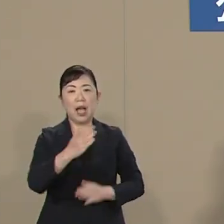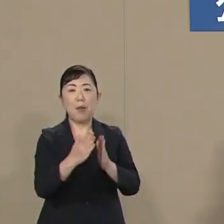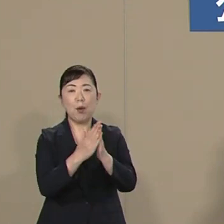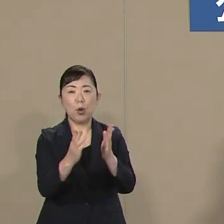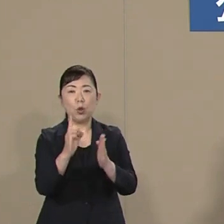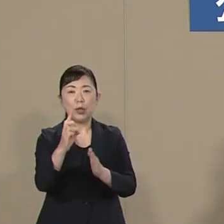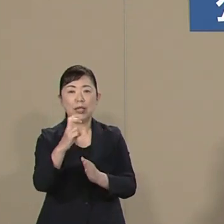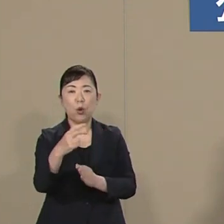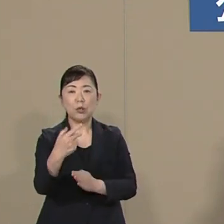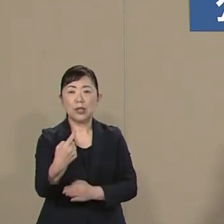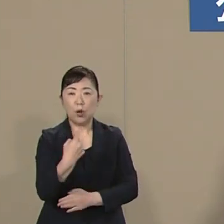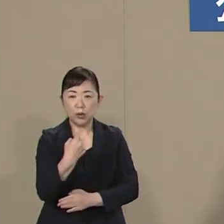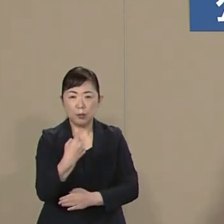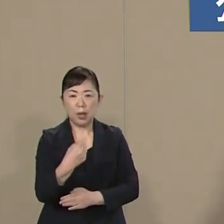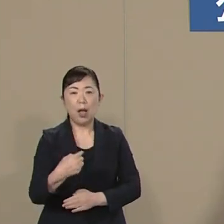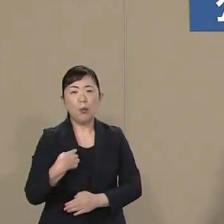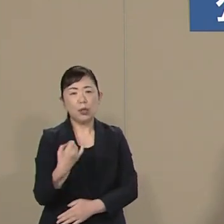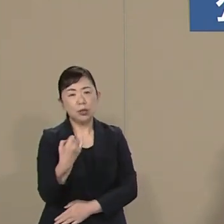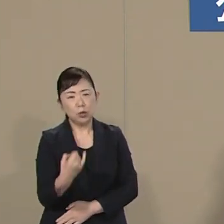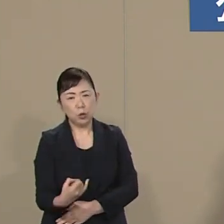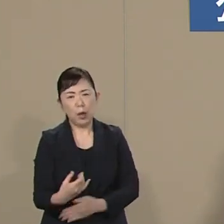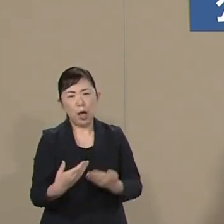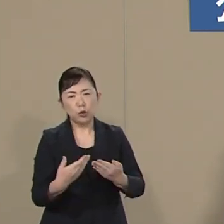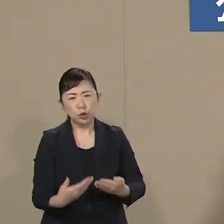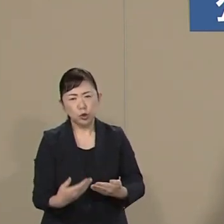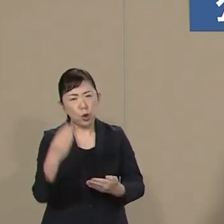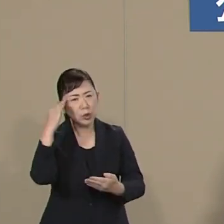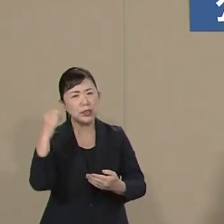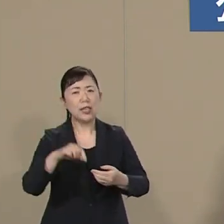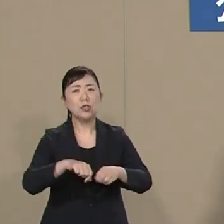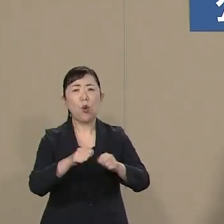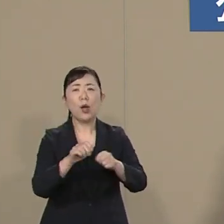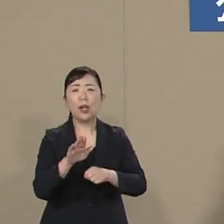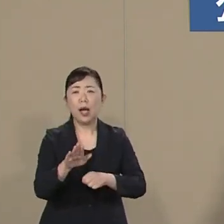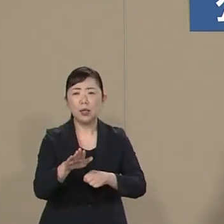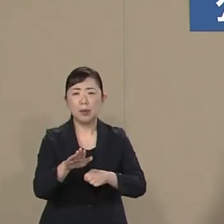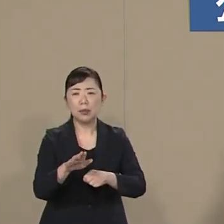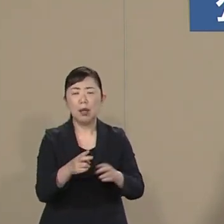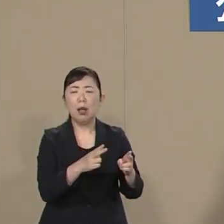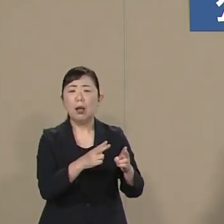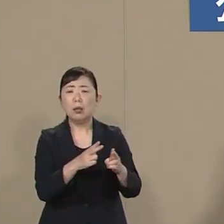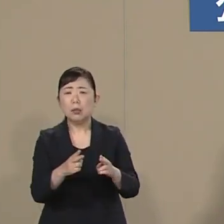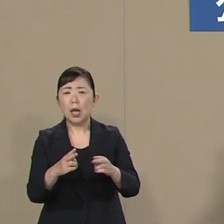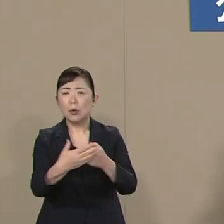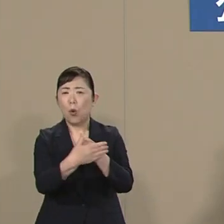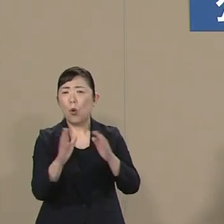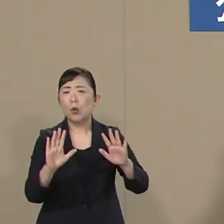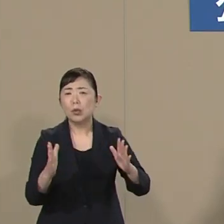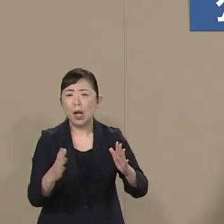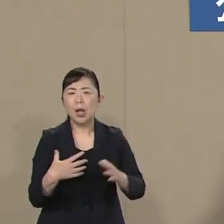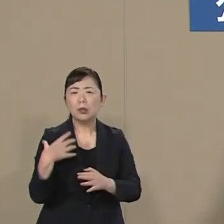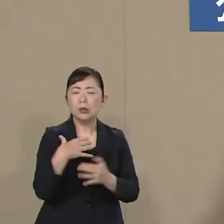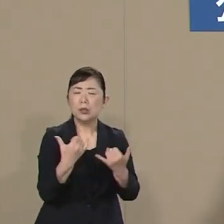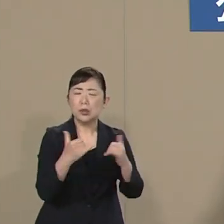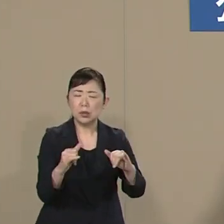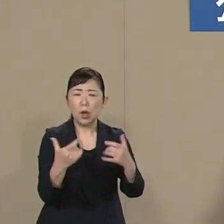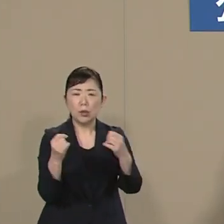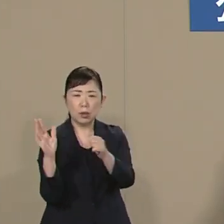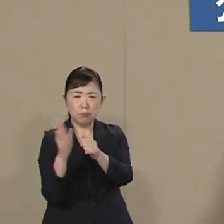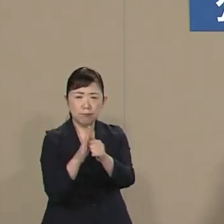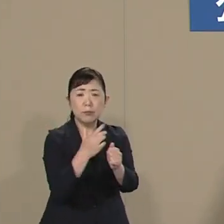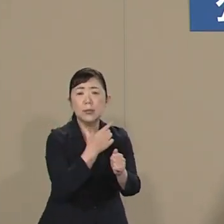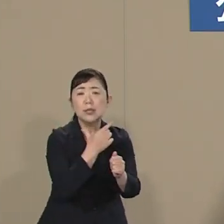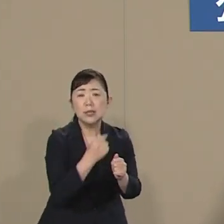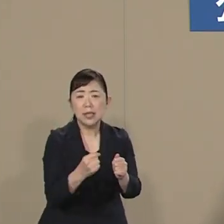山本弘でございます私には柔道史跡障害ある娘がいます制度の狭間で苦しむ人に政治の